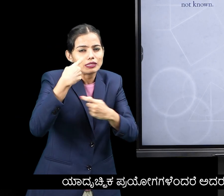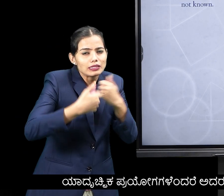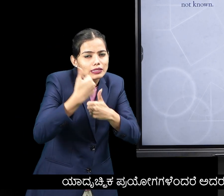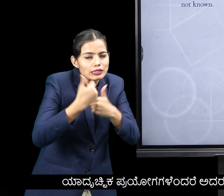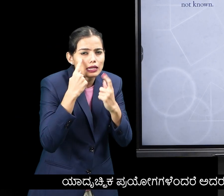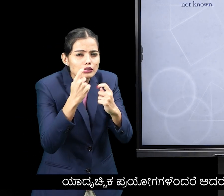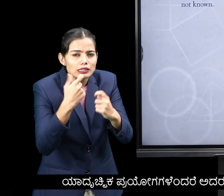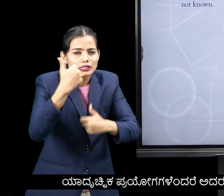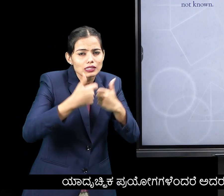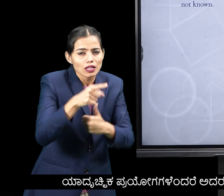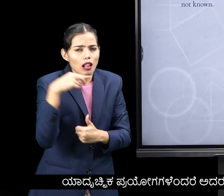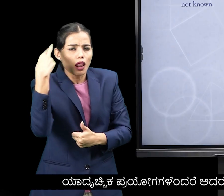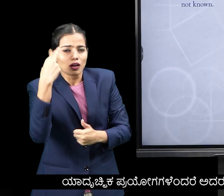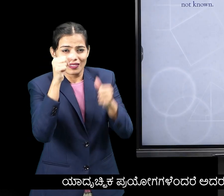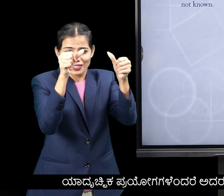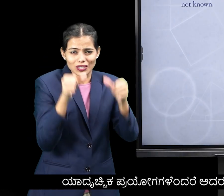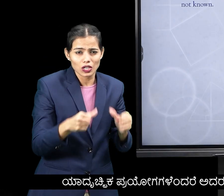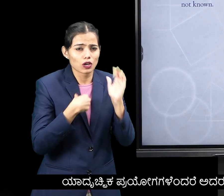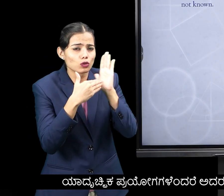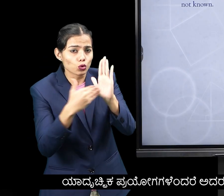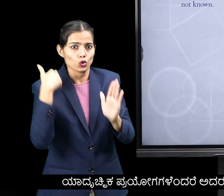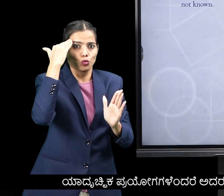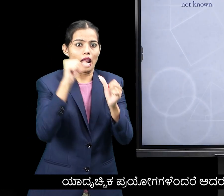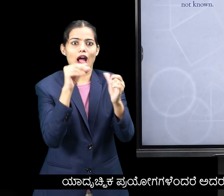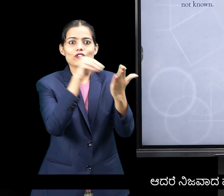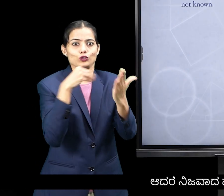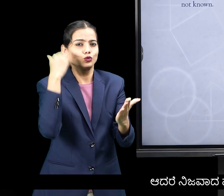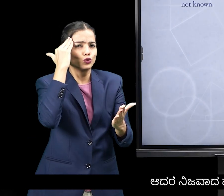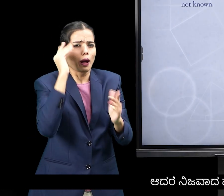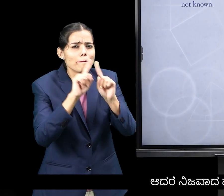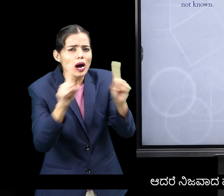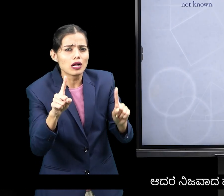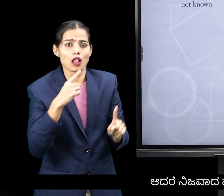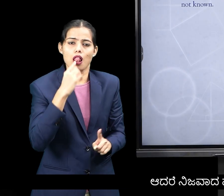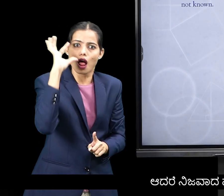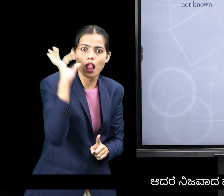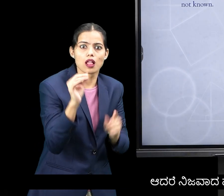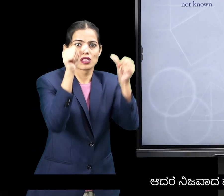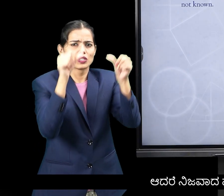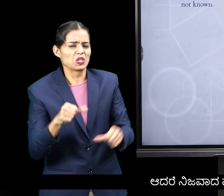ಯಾದೃಚ್ಛಿಕ ಪ್ರಯೋಗಗಳೆಂದರೆ ಅದರ ಫಲಿತಾಂಶಗಳು ಮುಂಚಿತವಾಗಿ ತಿಳಿದಿರುತ್ತೆ, ಆದ್ರೆ ನಿಜವಾದ ಫಲಿತಾಂಶ ತಿಳಿದಿಲ್ಲ.